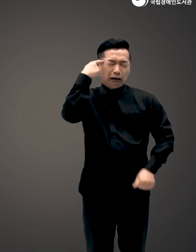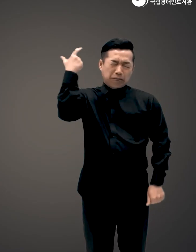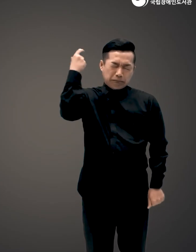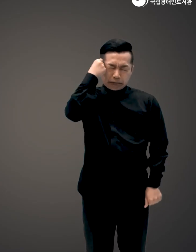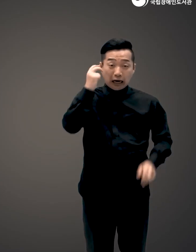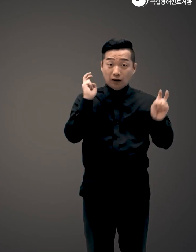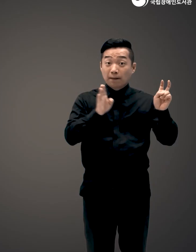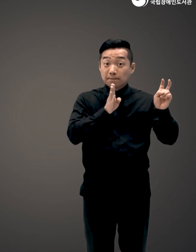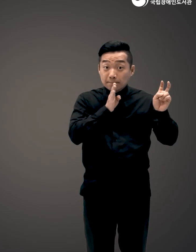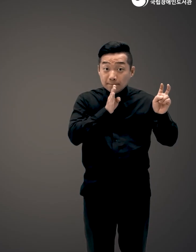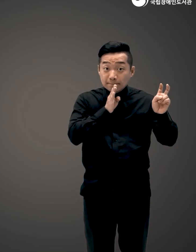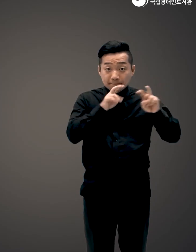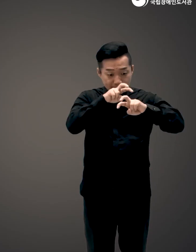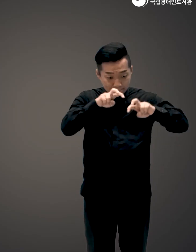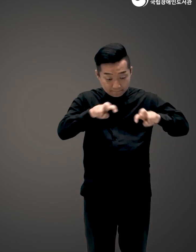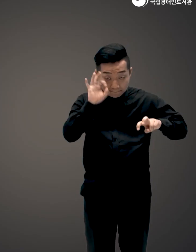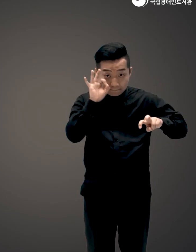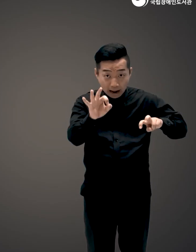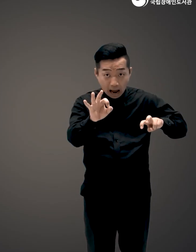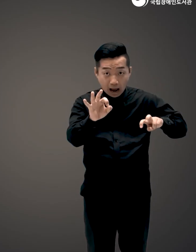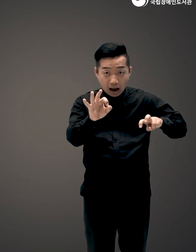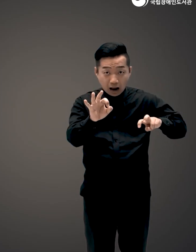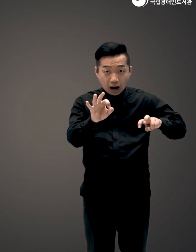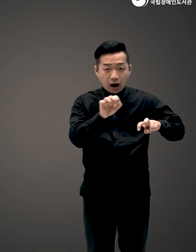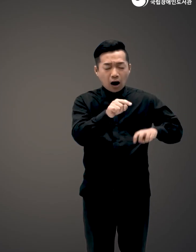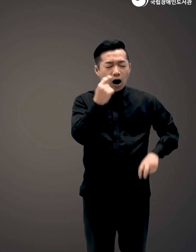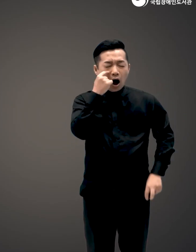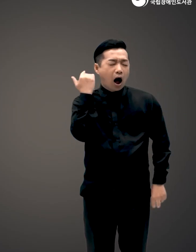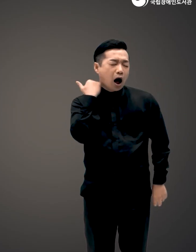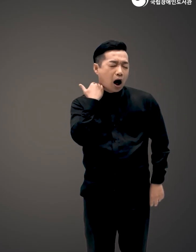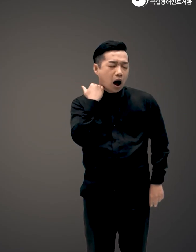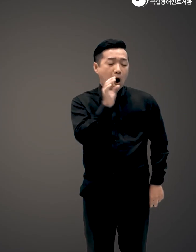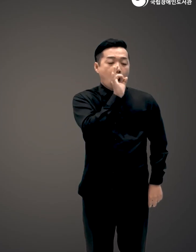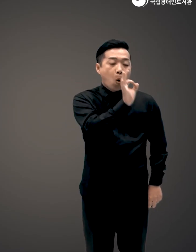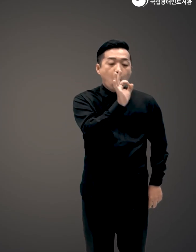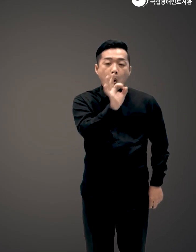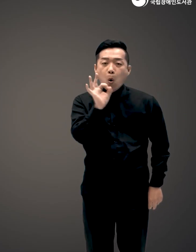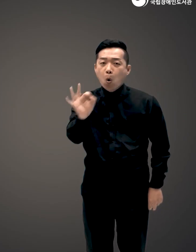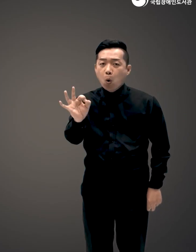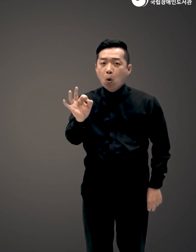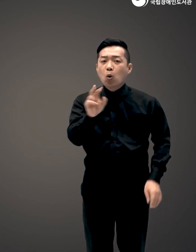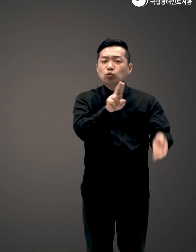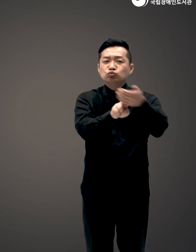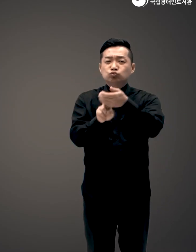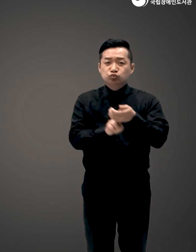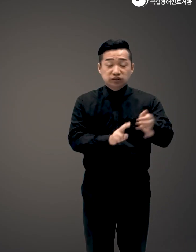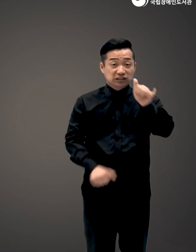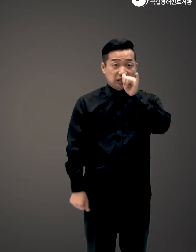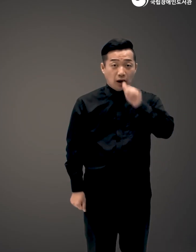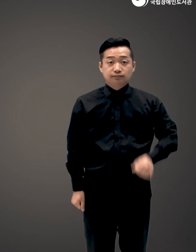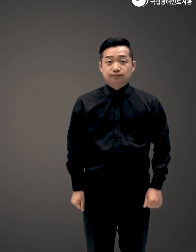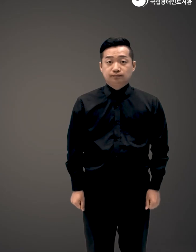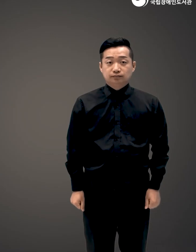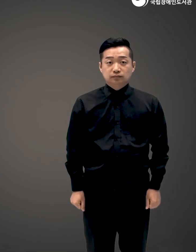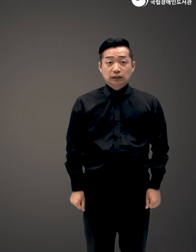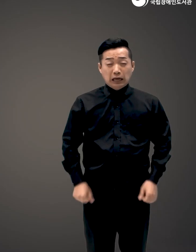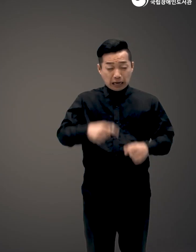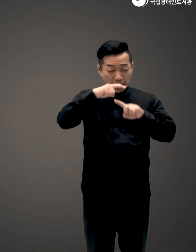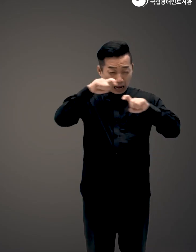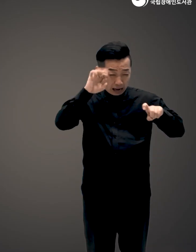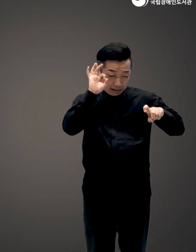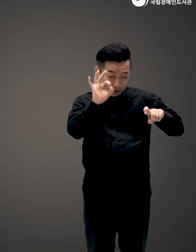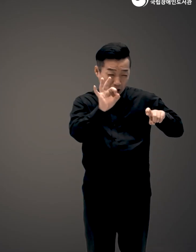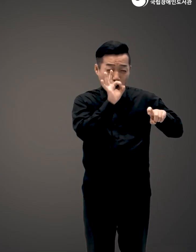직장이라고 해도 자세히 들여다보면 여기저기에 보이지 않는 구멍이 숭숭 뚫려있기 마련입니다.